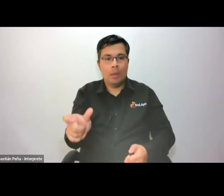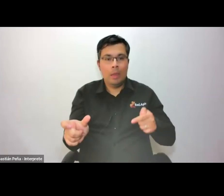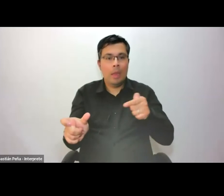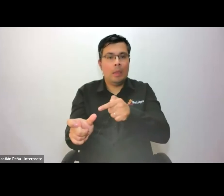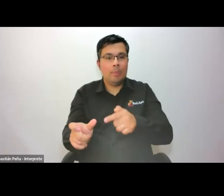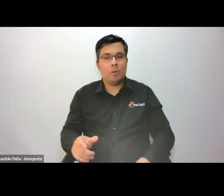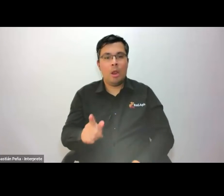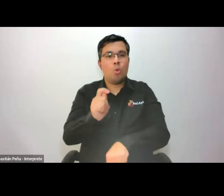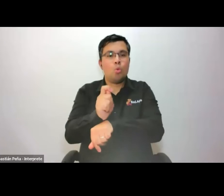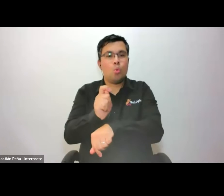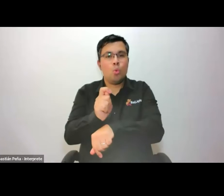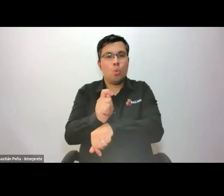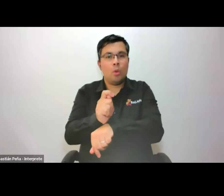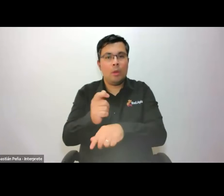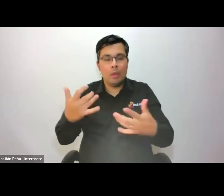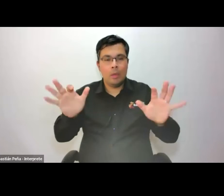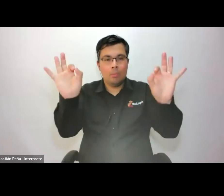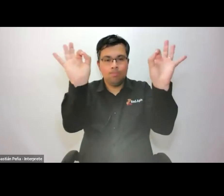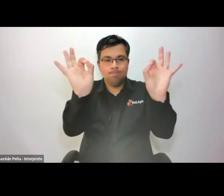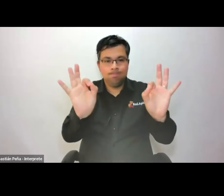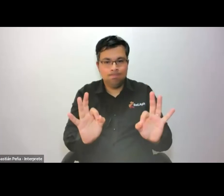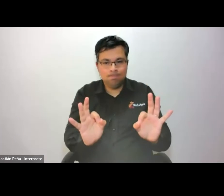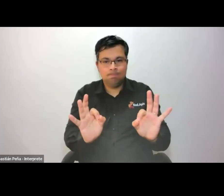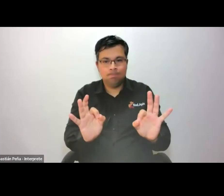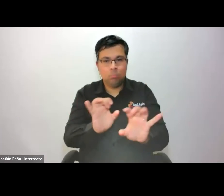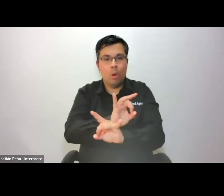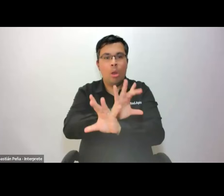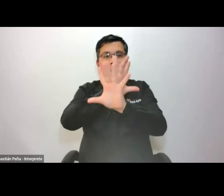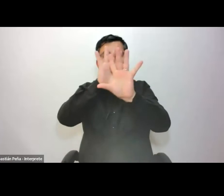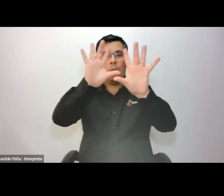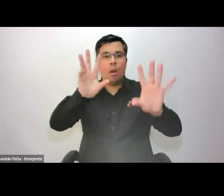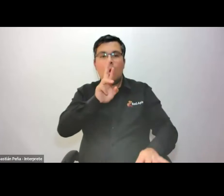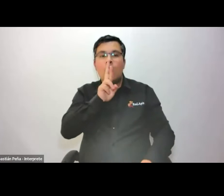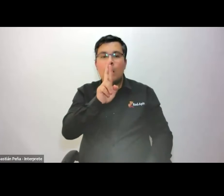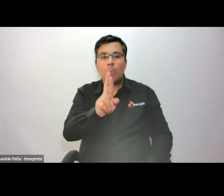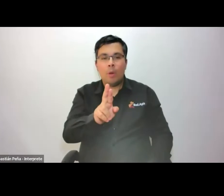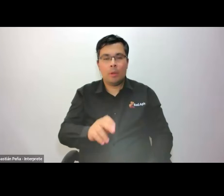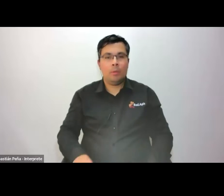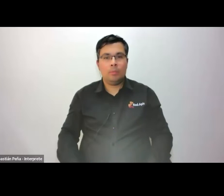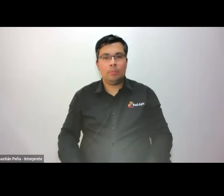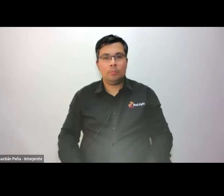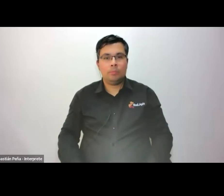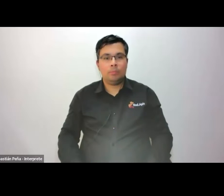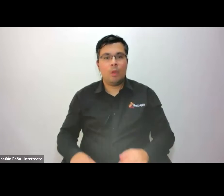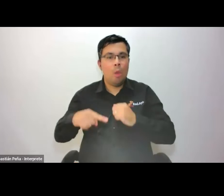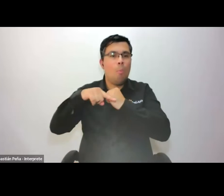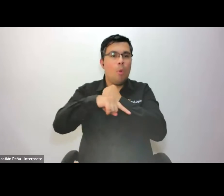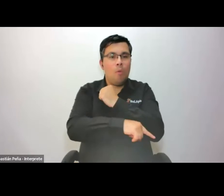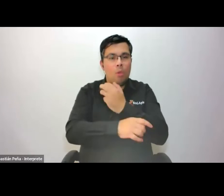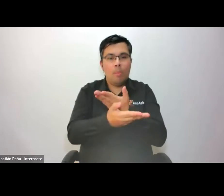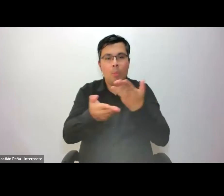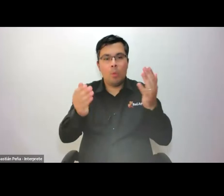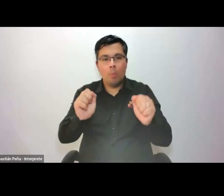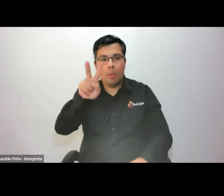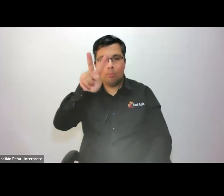está muy detallada esa respuesta, extensa, para que la puedan revisar. Aarón, ¿también quieres decir